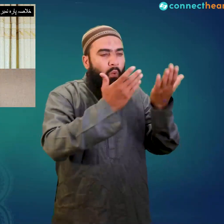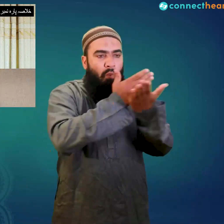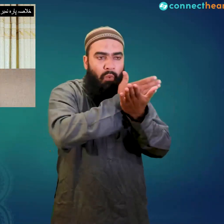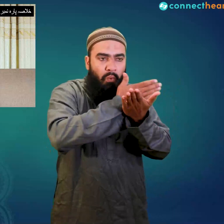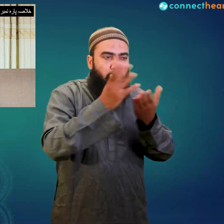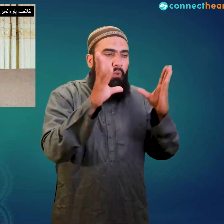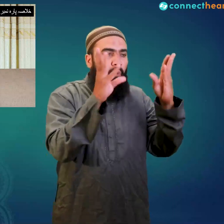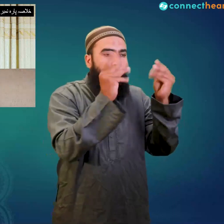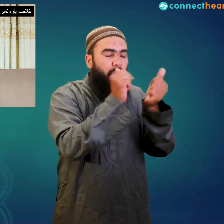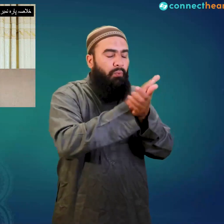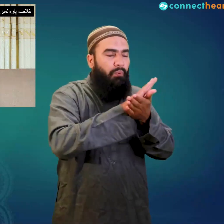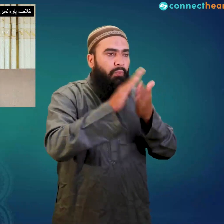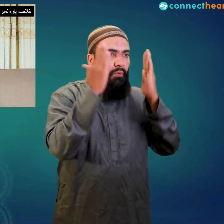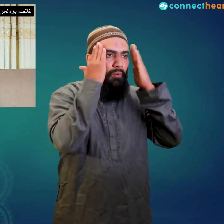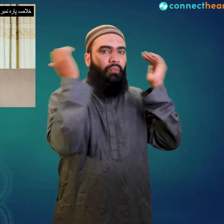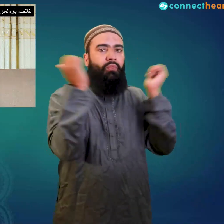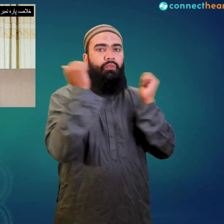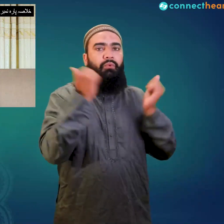دور کر دیتا ہے۔